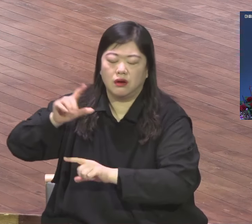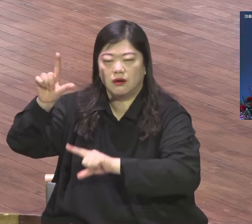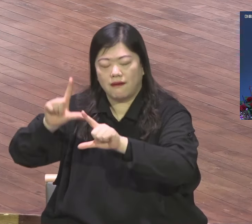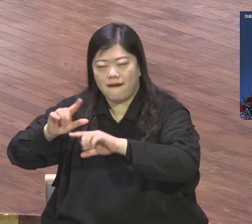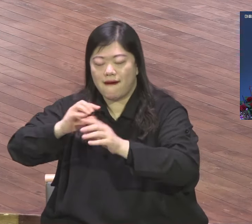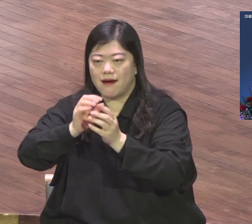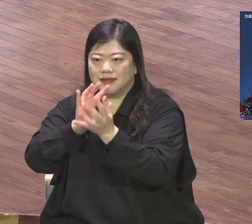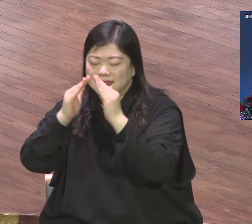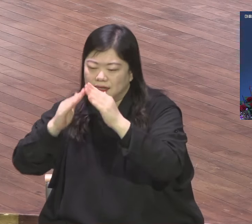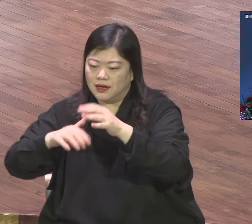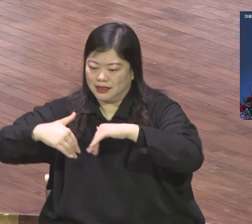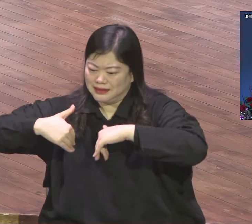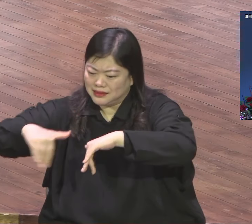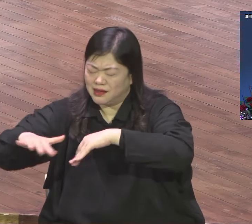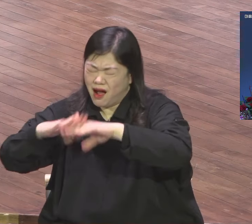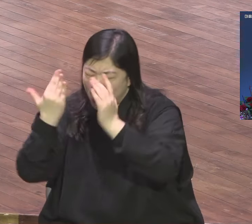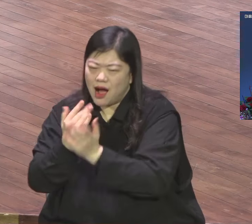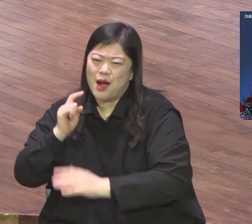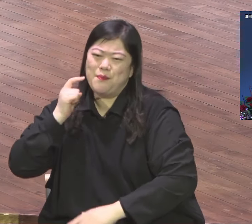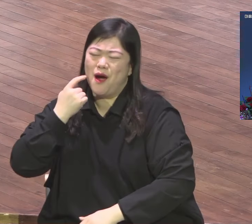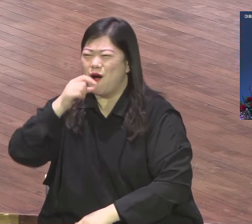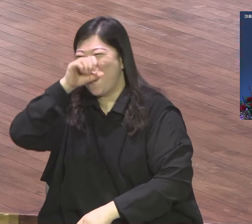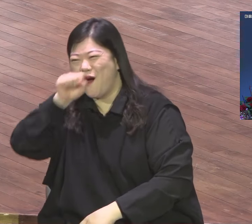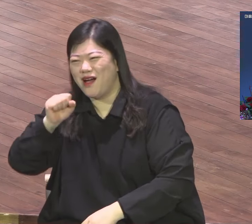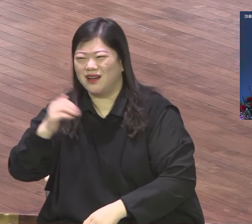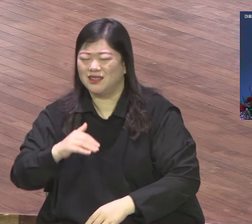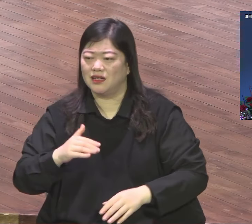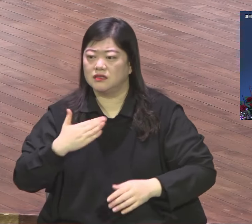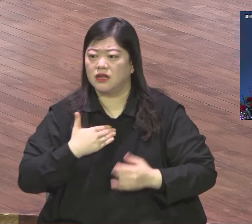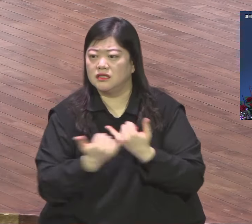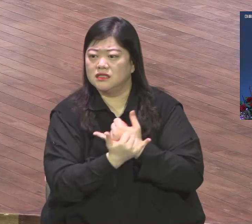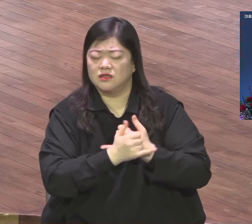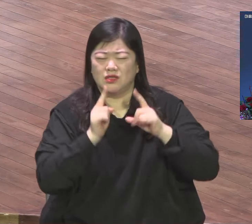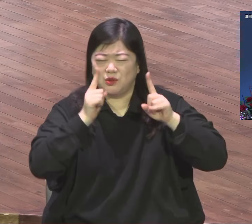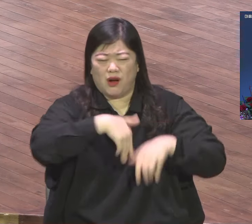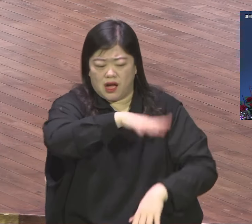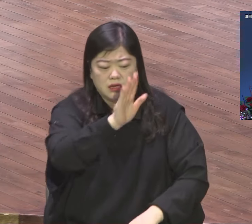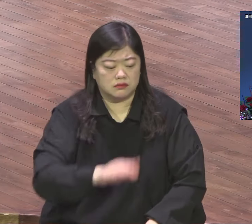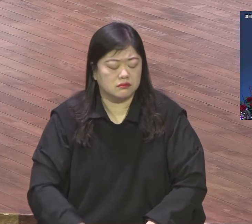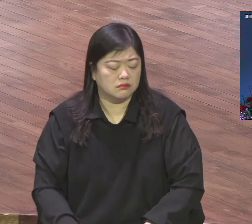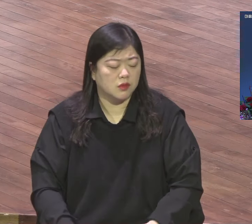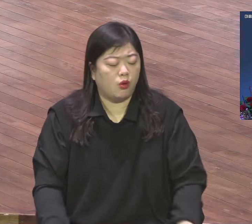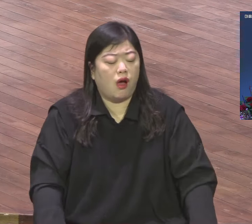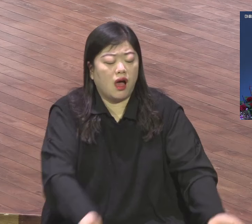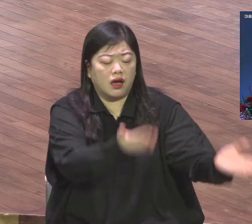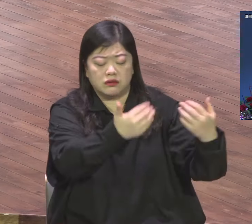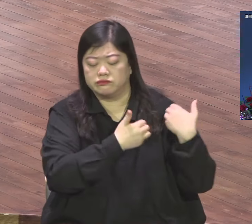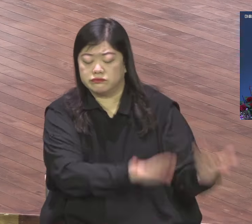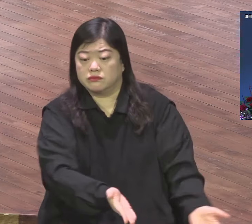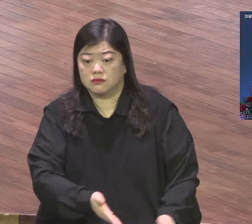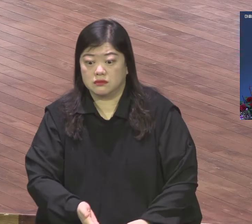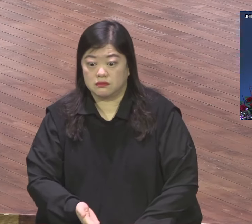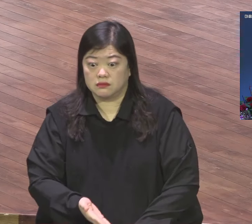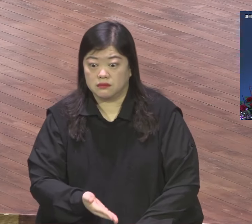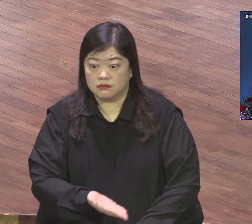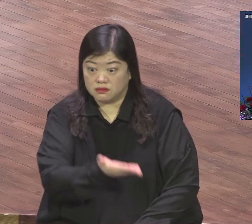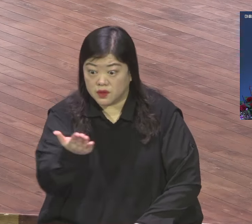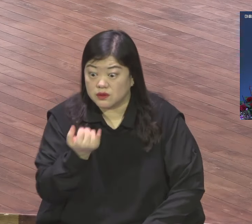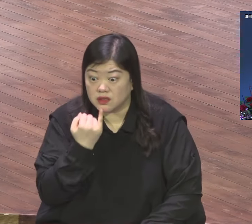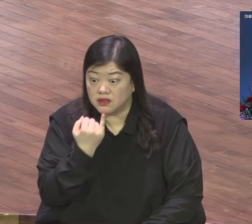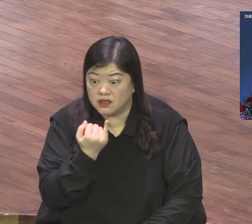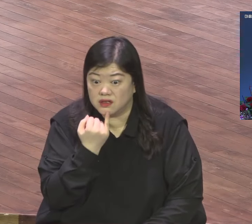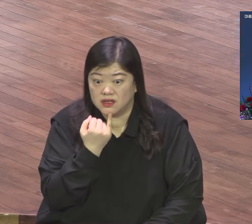그러니까 내가 끊어질지라도 내가 끊어서 지옥에 간다 할지라도 내 가족 일가 친척 다 구원 좀 해달라고.